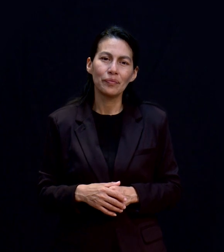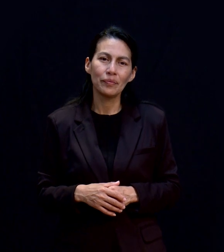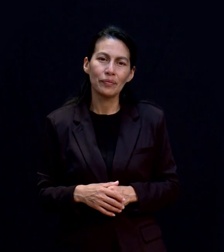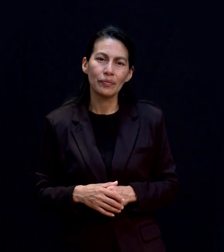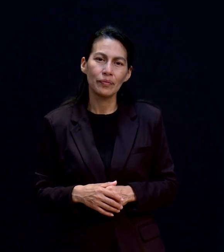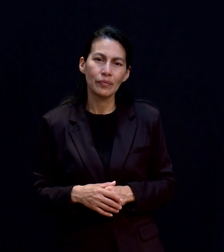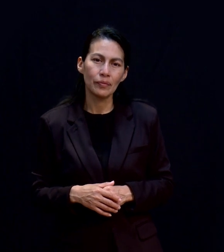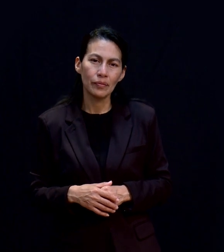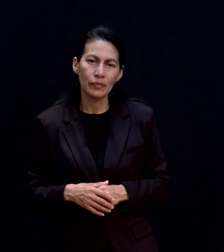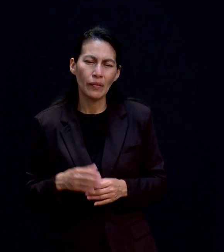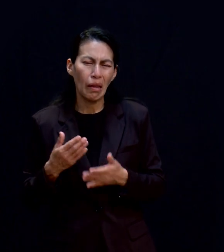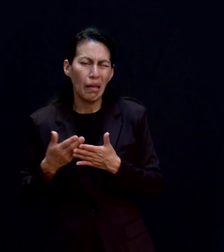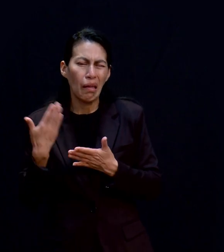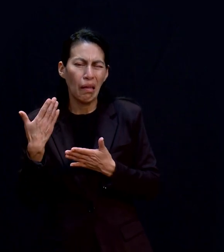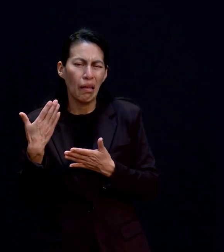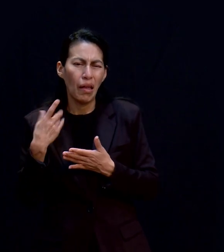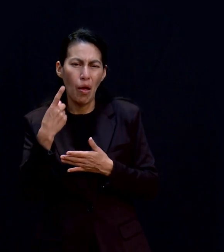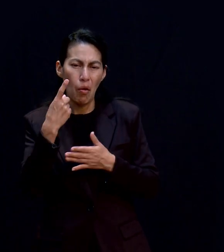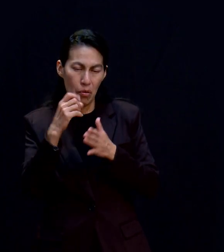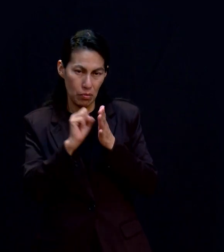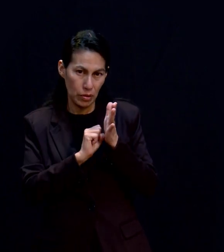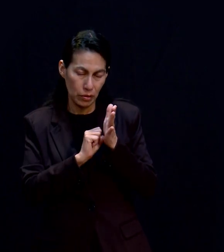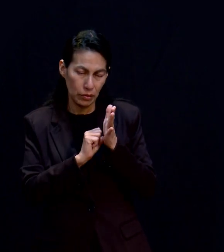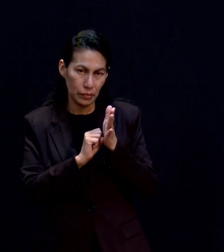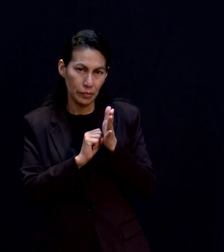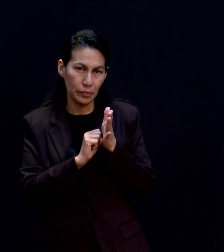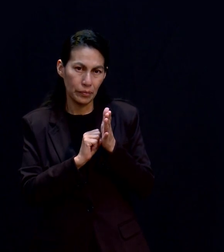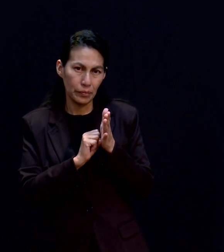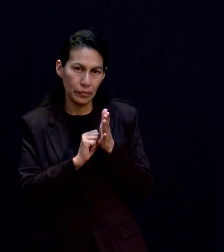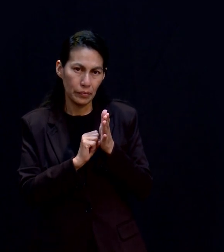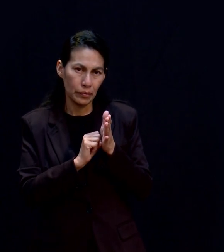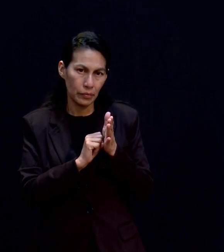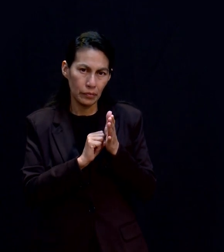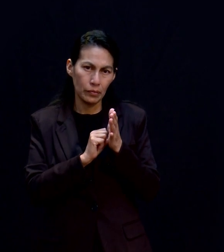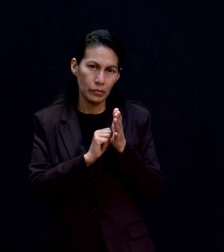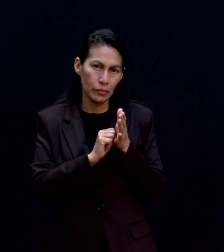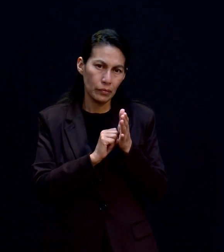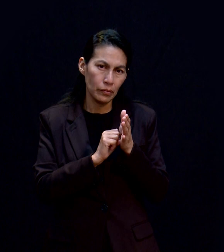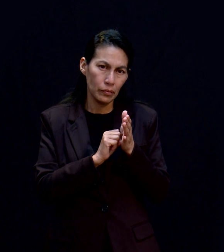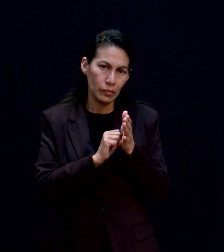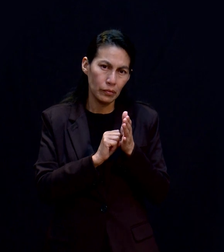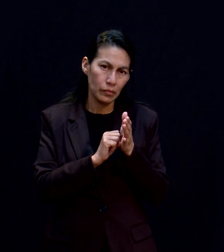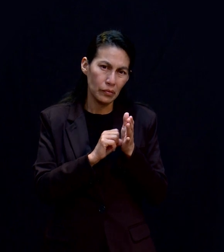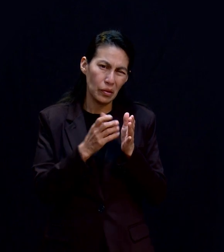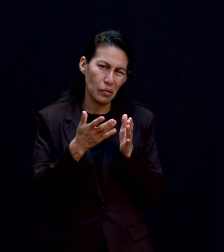hace poco con esto hablando desde hace un mes prácticamente